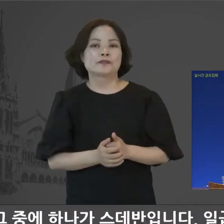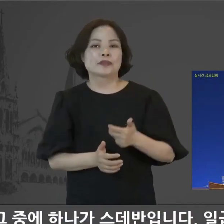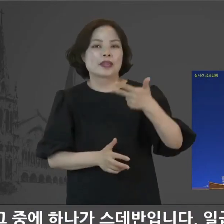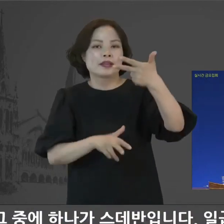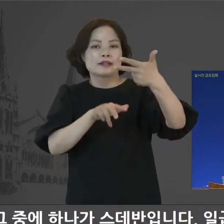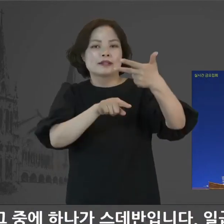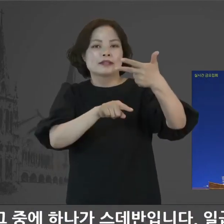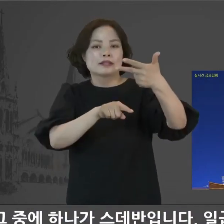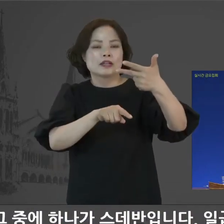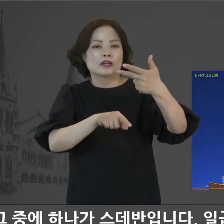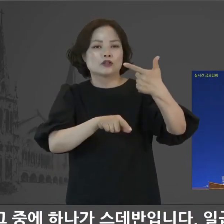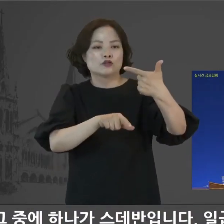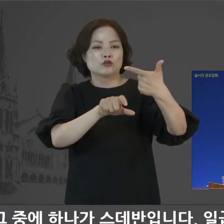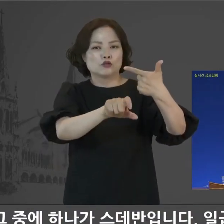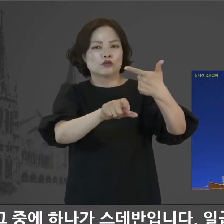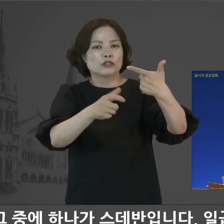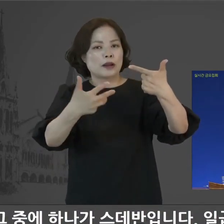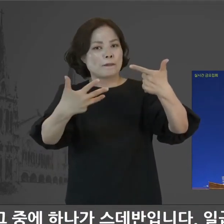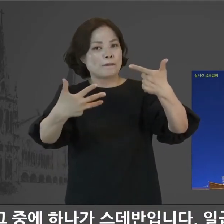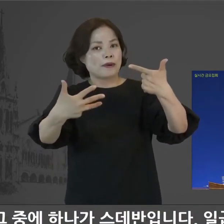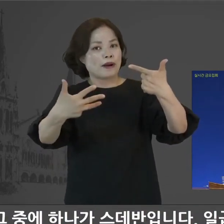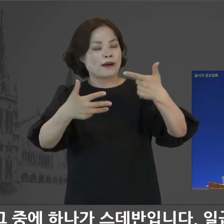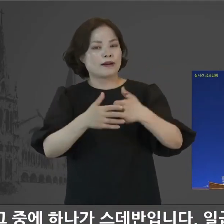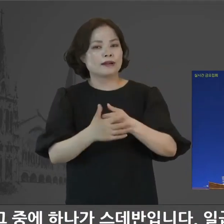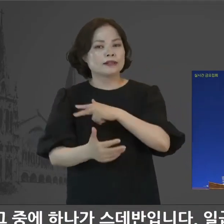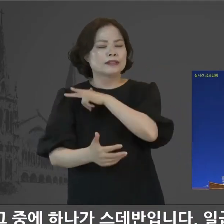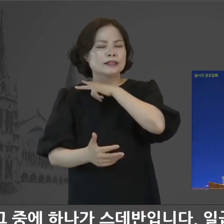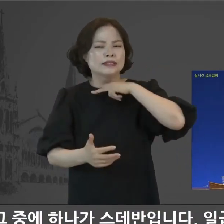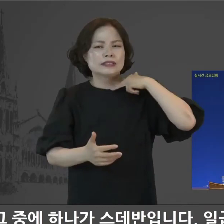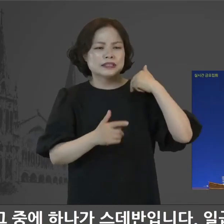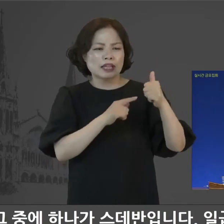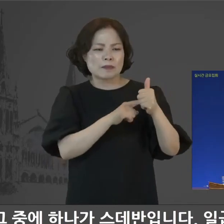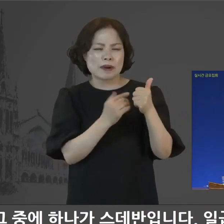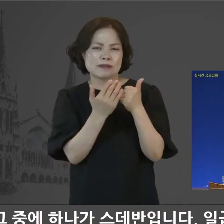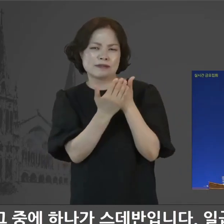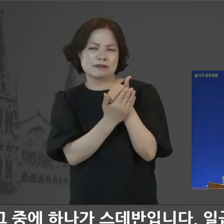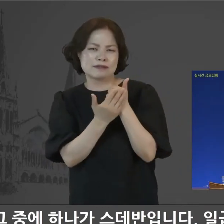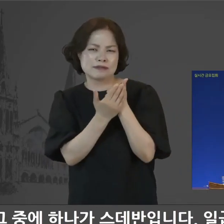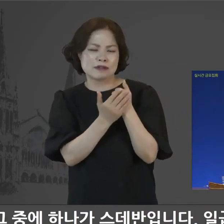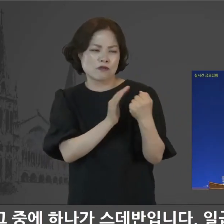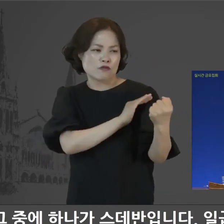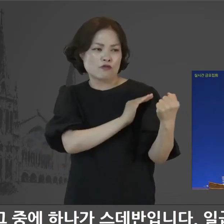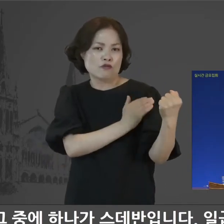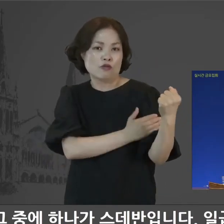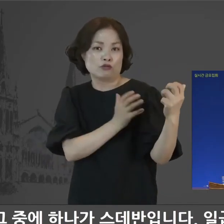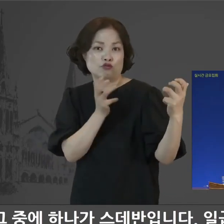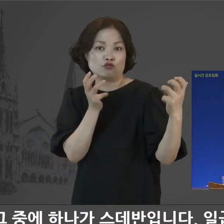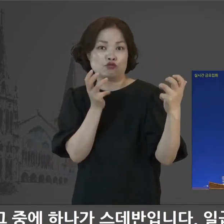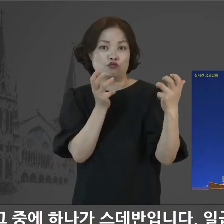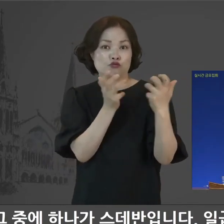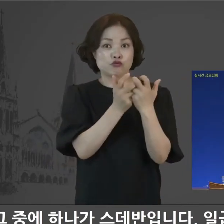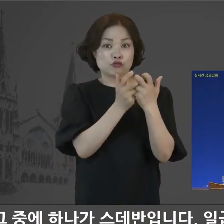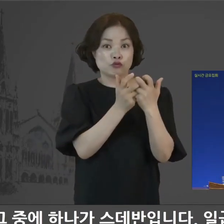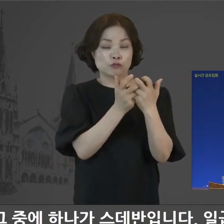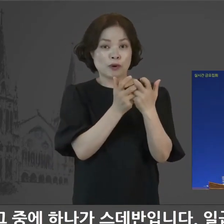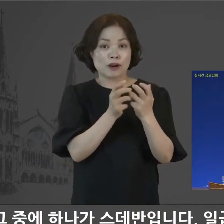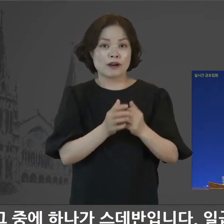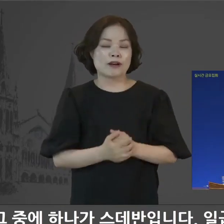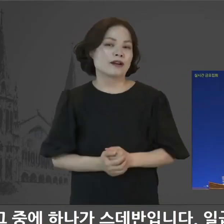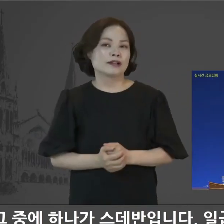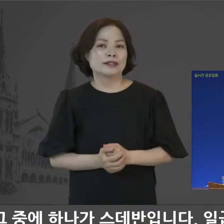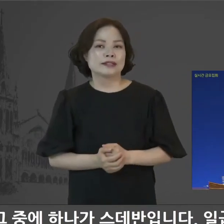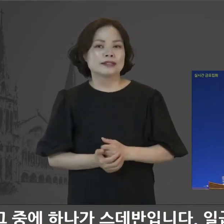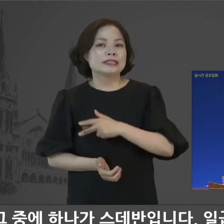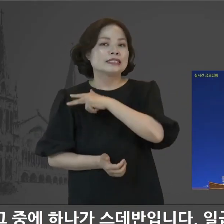6장 8절을 가면 스데반이 굉장히 은혜와 권능이 충만했다 얘기를 드는데, 자 이제